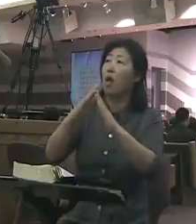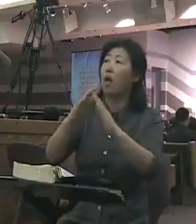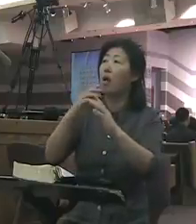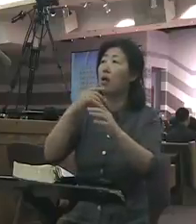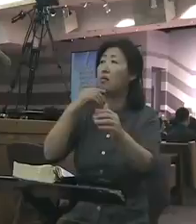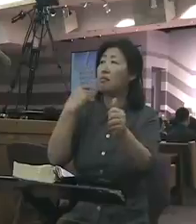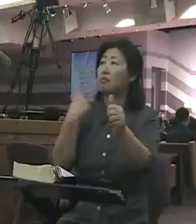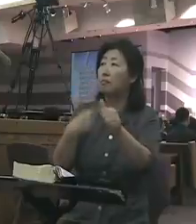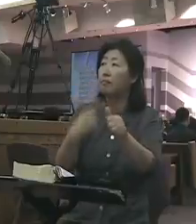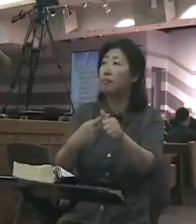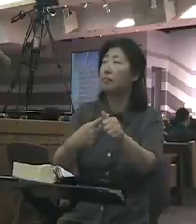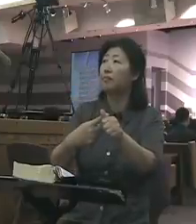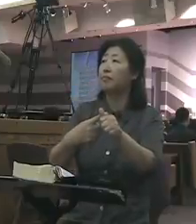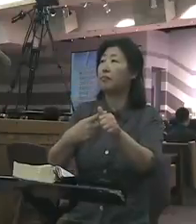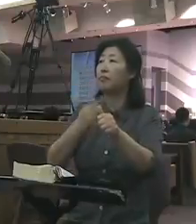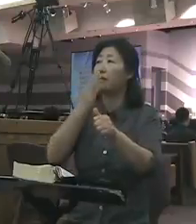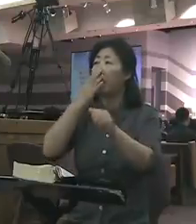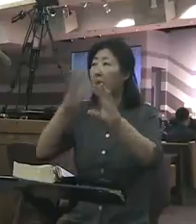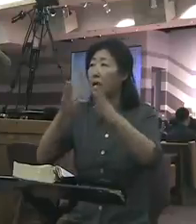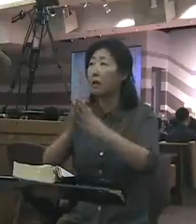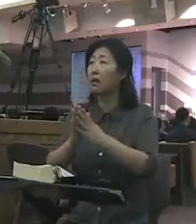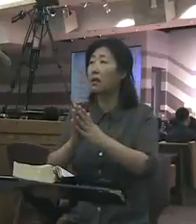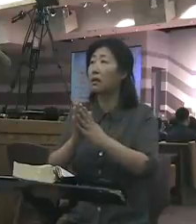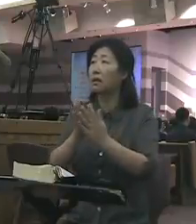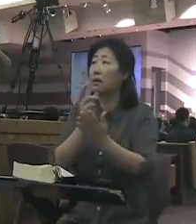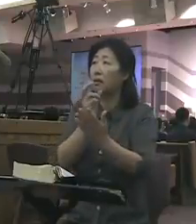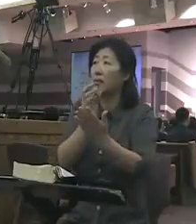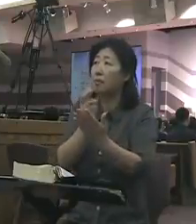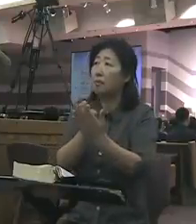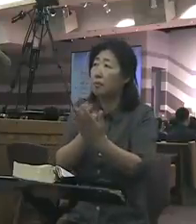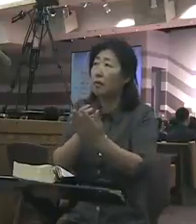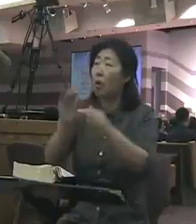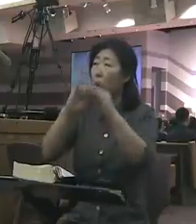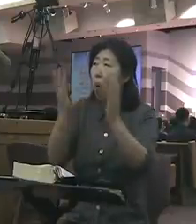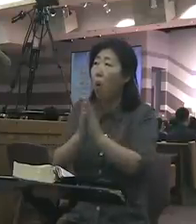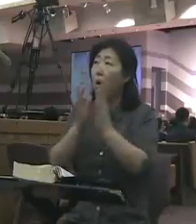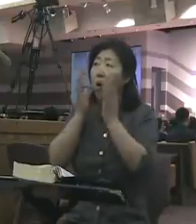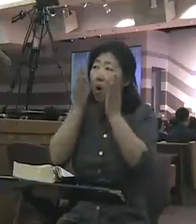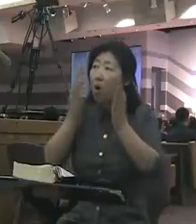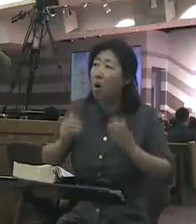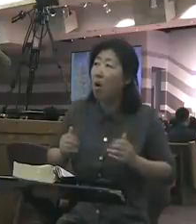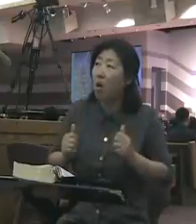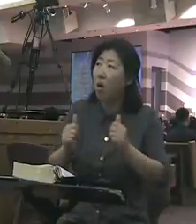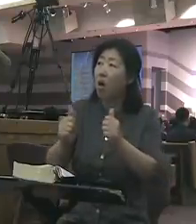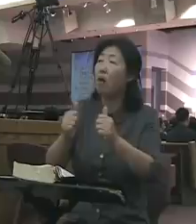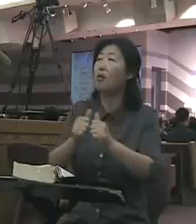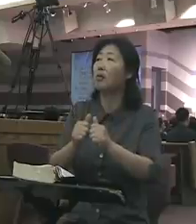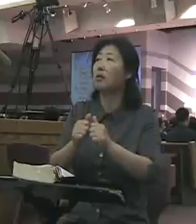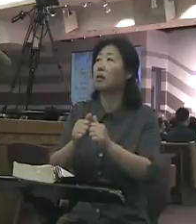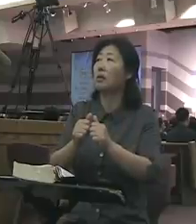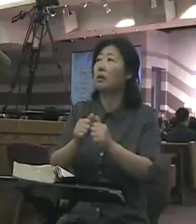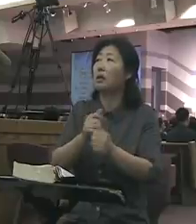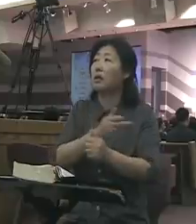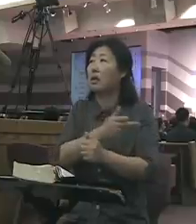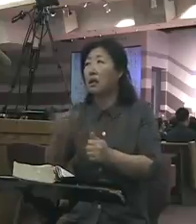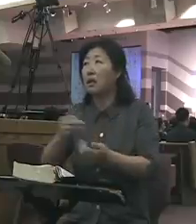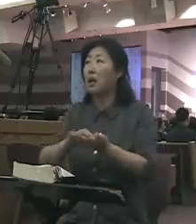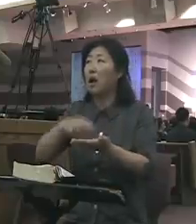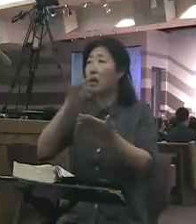모든 규칙과 규정을 빠짐없이 지키려 온 힘을 쏟았습니다. 그러나 한때 대단한 가치가 있다고 생각했던 이런 것들을